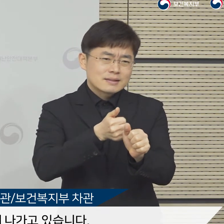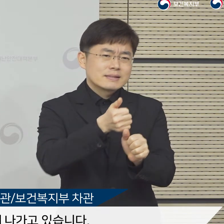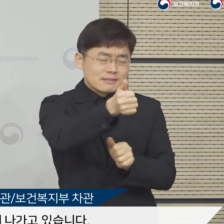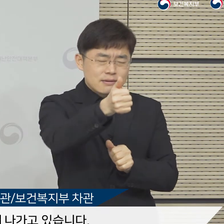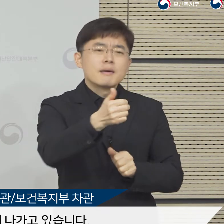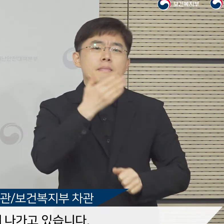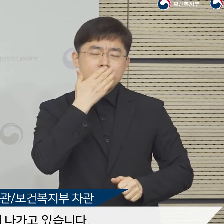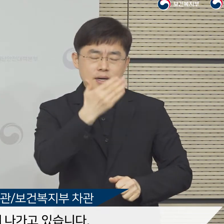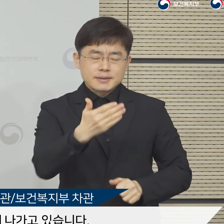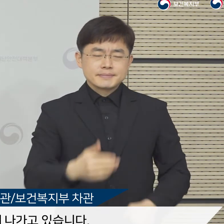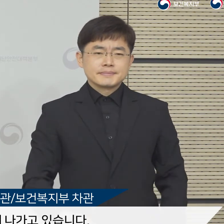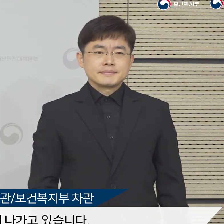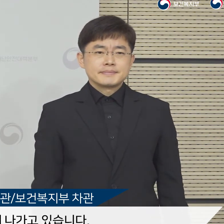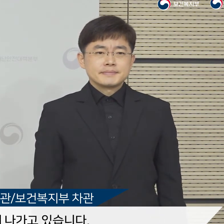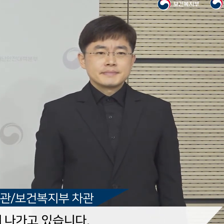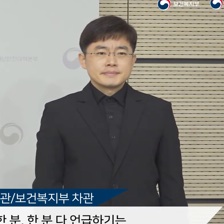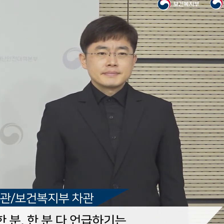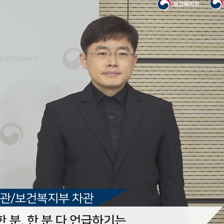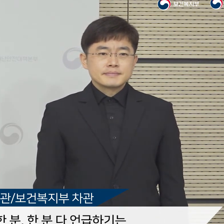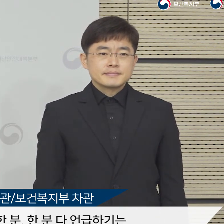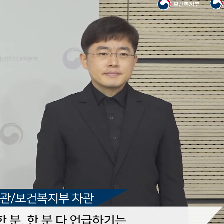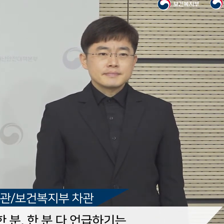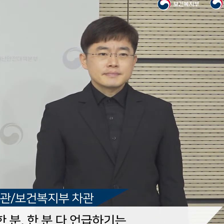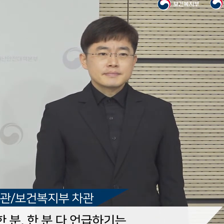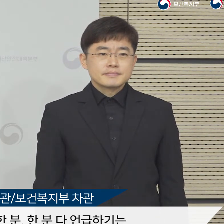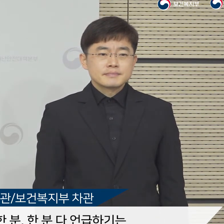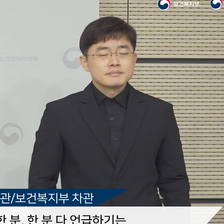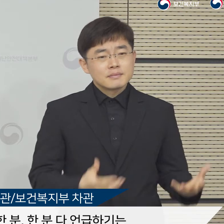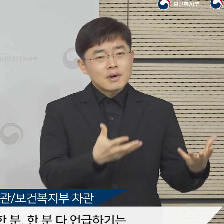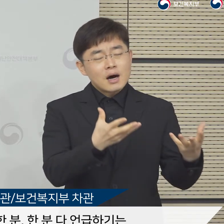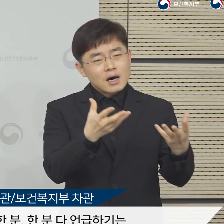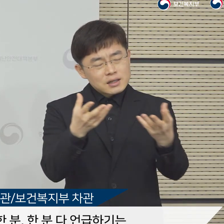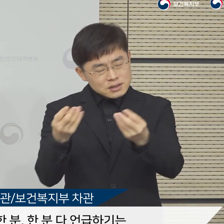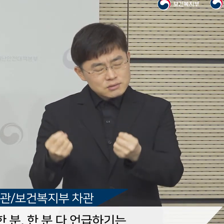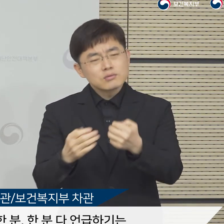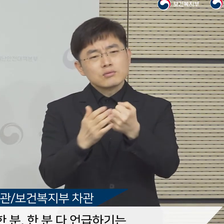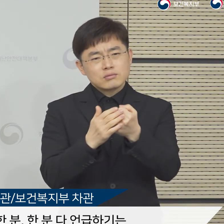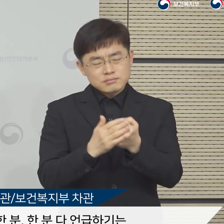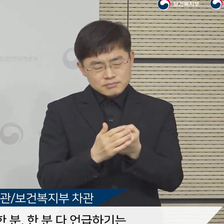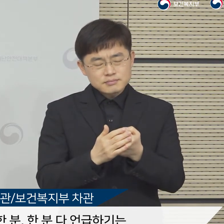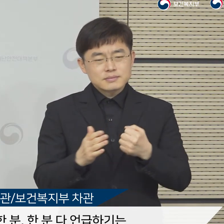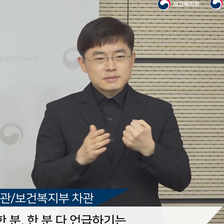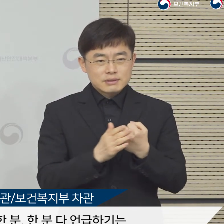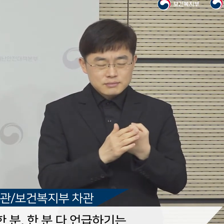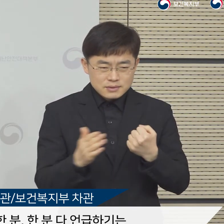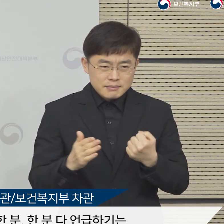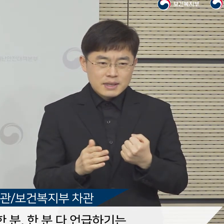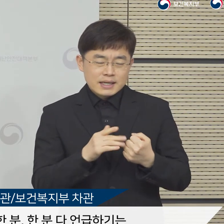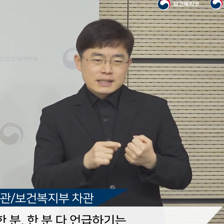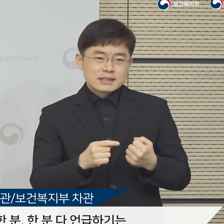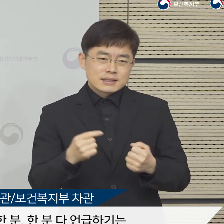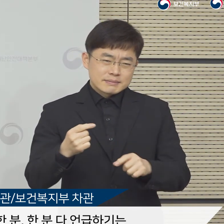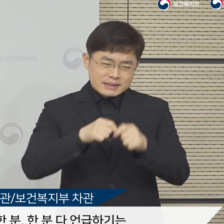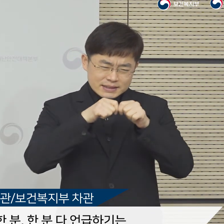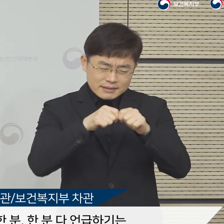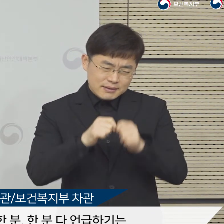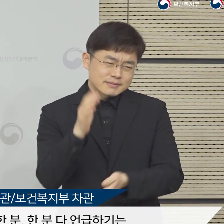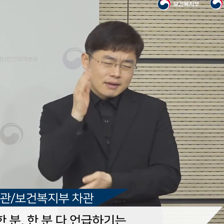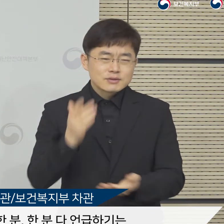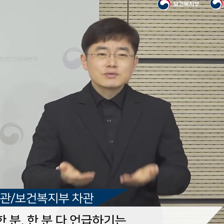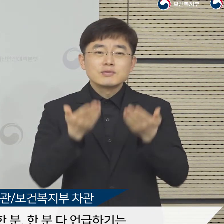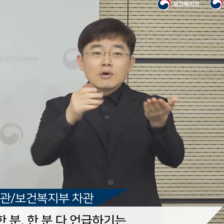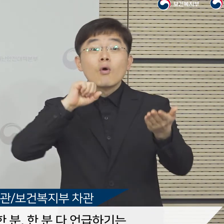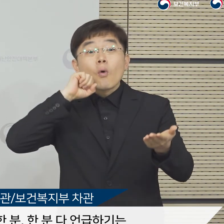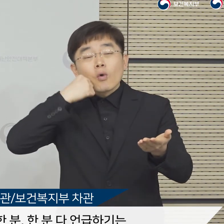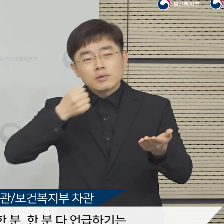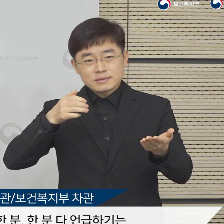나가고 있습니다. 너무나 많은 분들이 계시기에 이 자리에서 한 분 한 분 다 언급하기는 어렵지만 모든